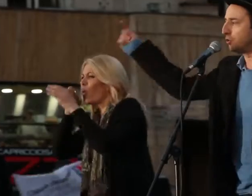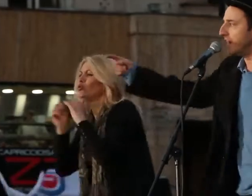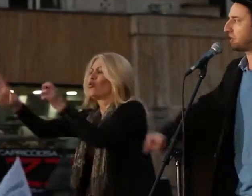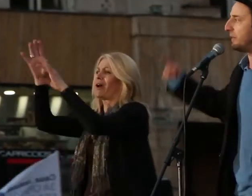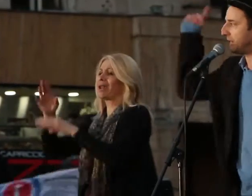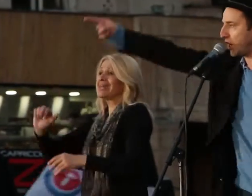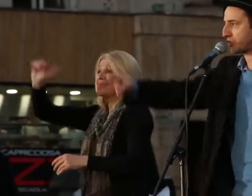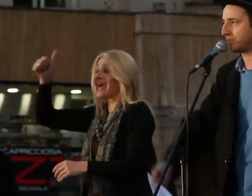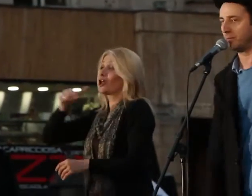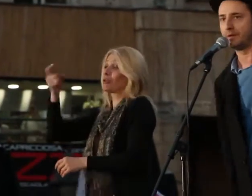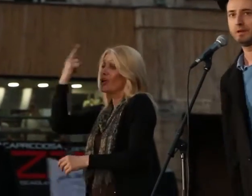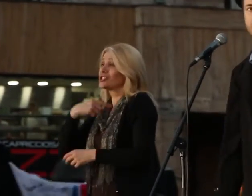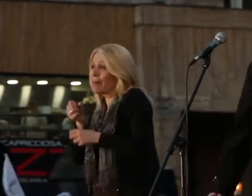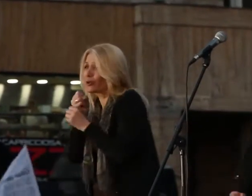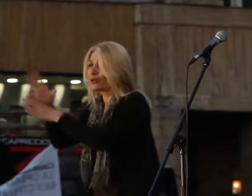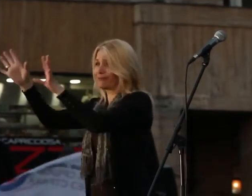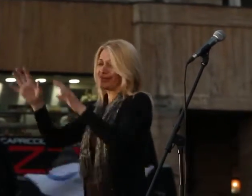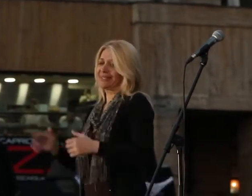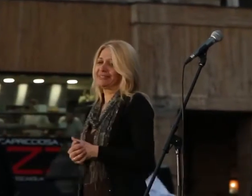jednom, oduvat ćemo ih još jednom.